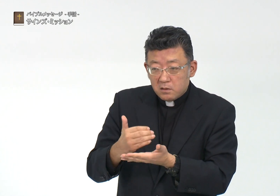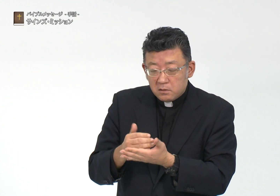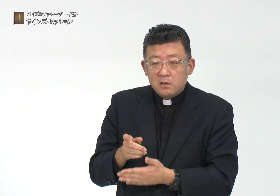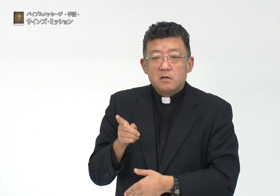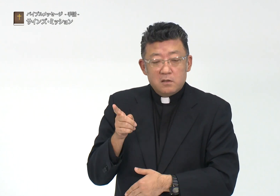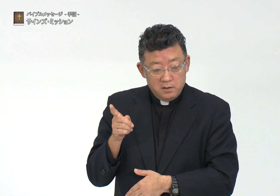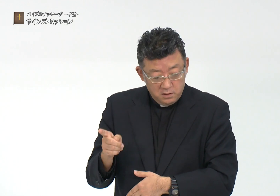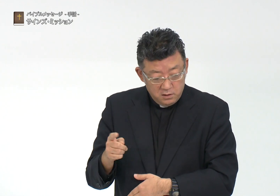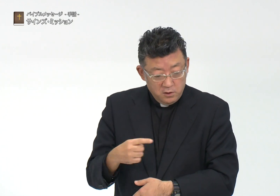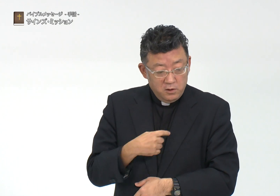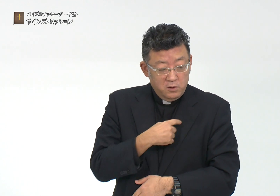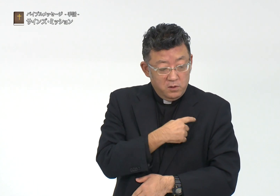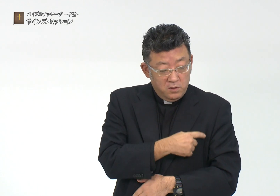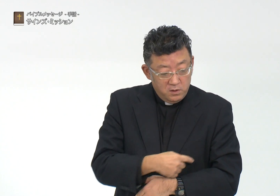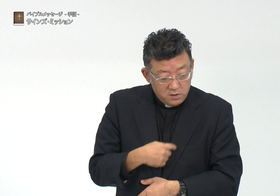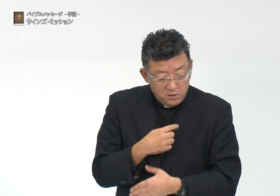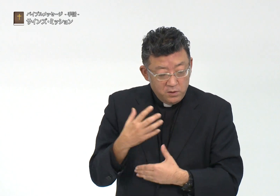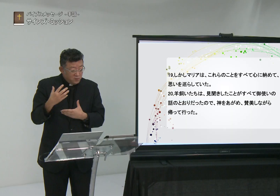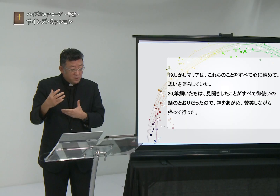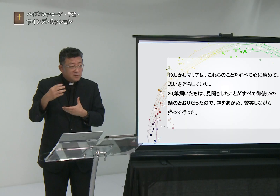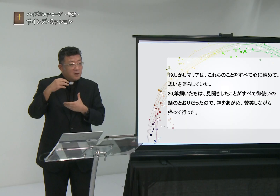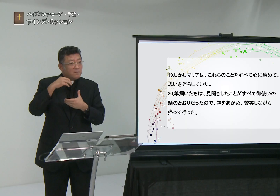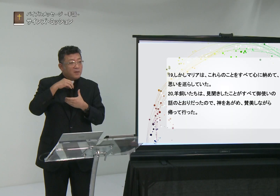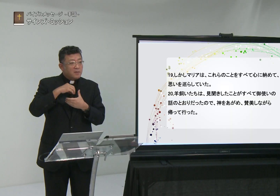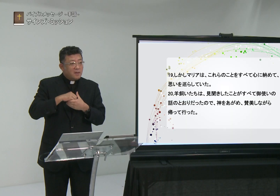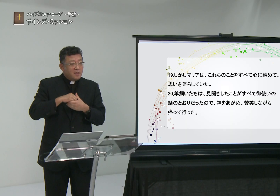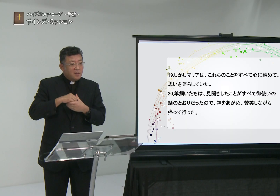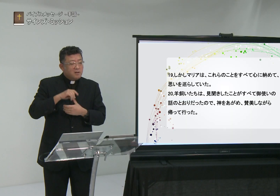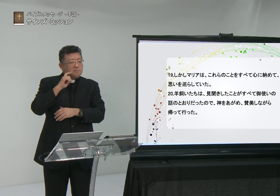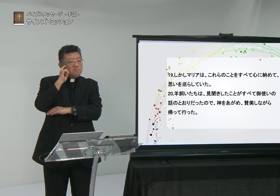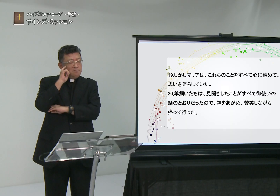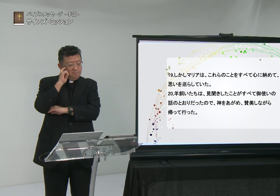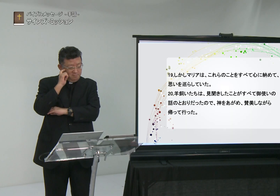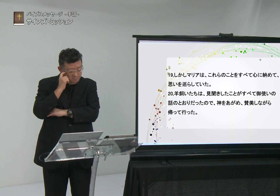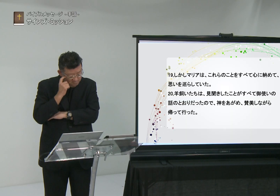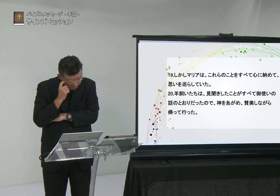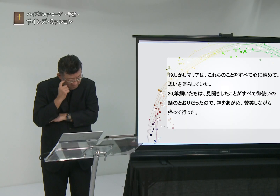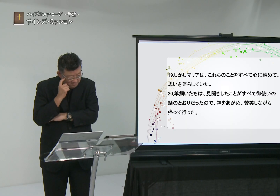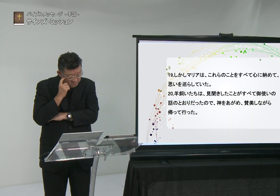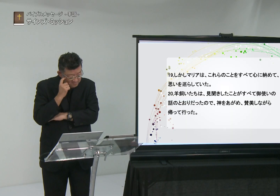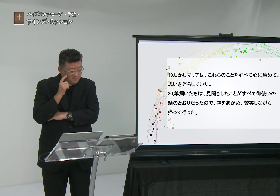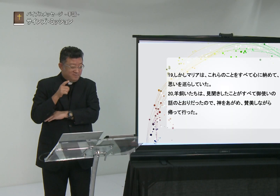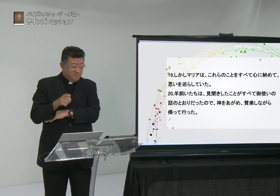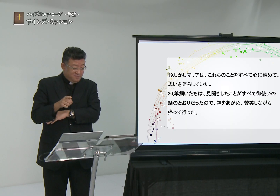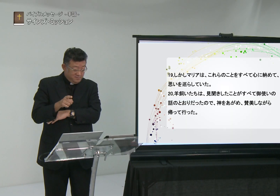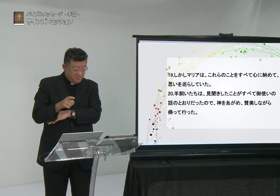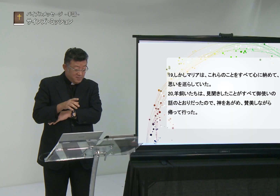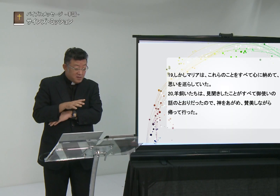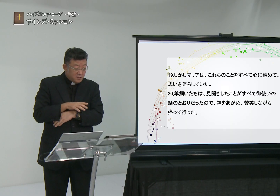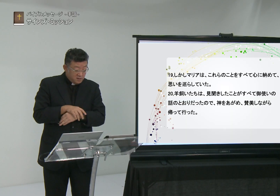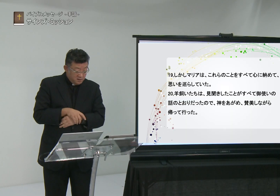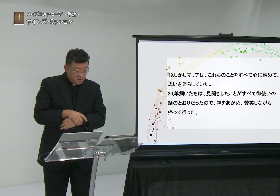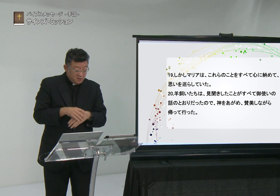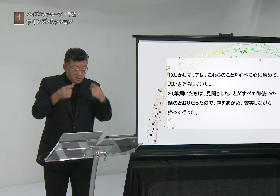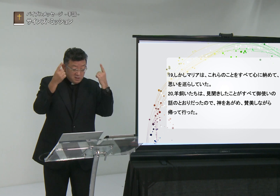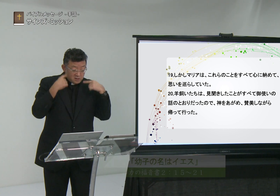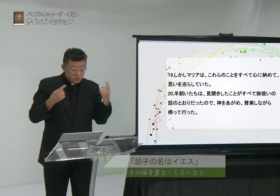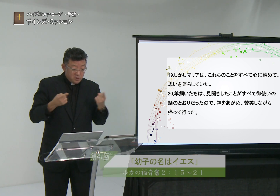ますと19節しかしマリアはこれらのことをすべて心に納め